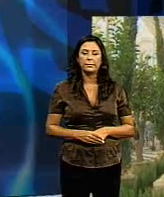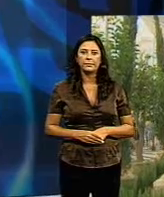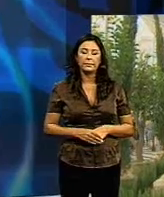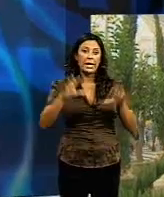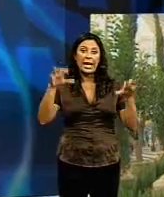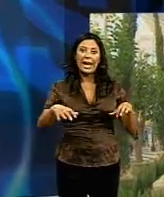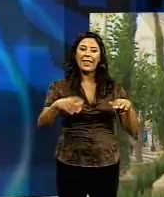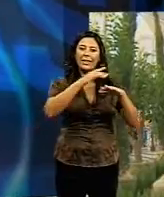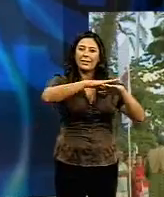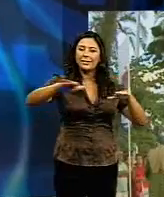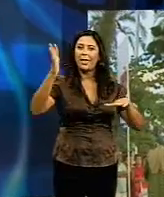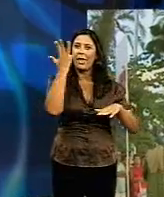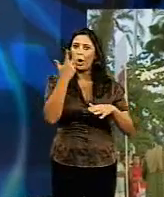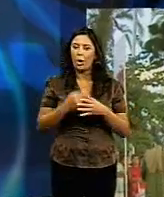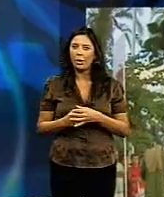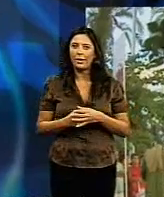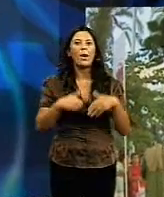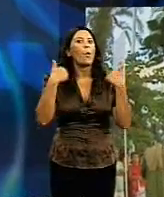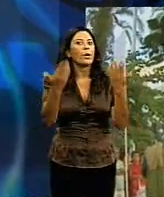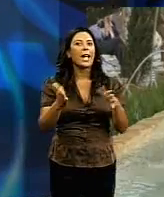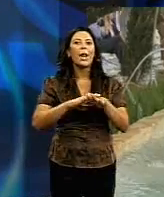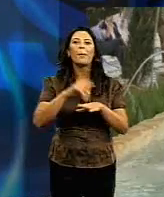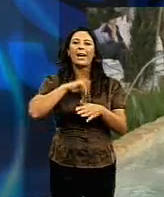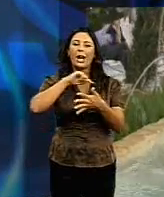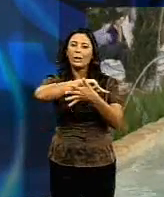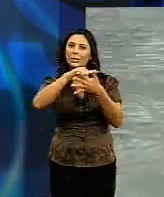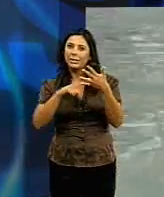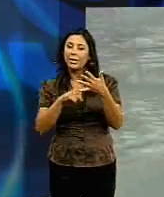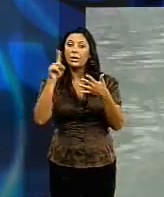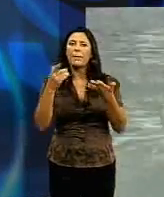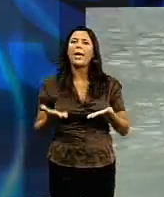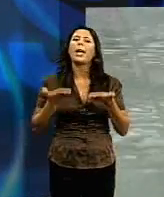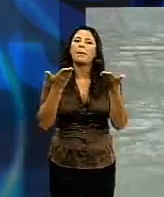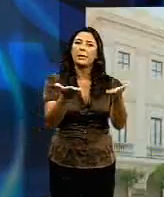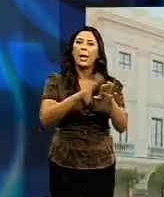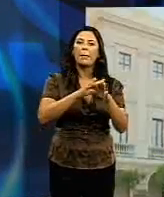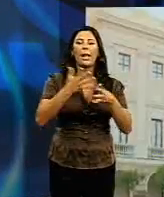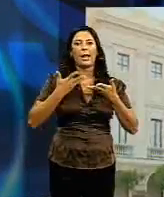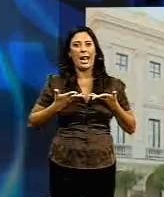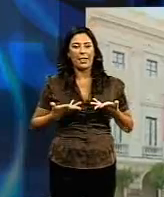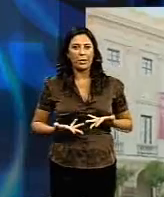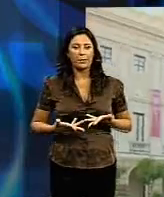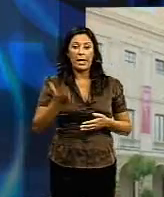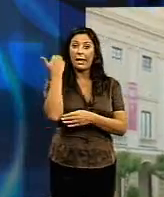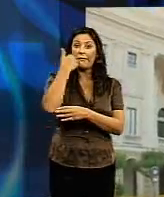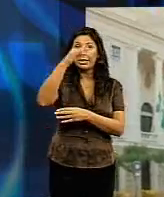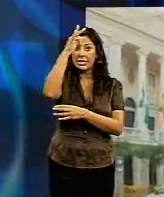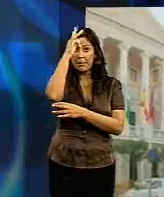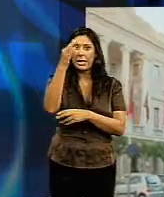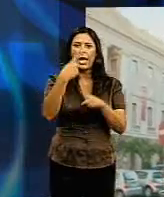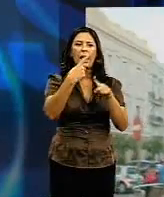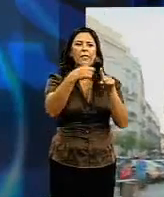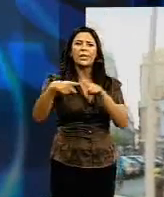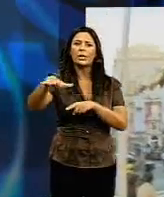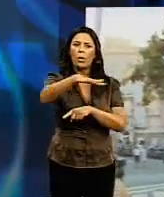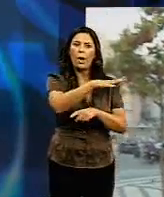Cádiz teñida de color, un regalo para nuestros sentidos y una invitación a la relajación. Este fin de semana, distintos